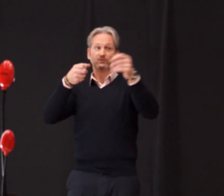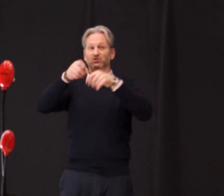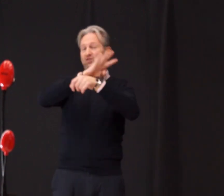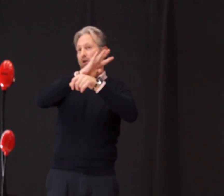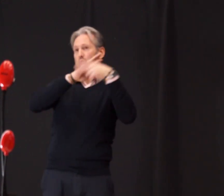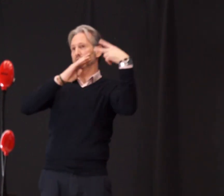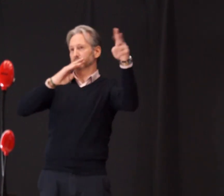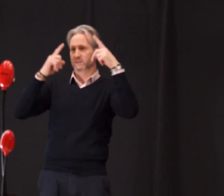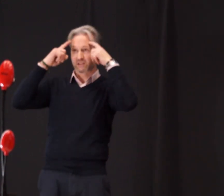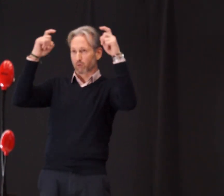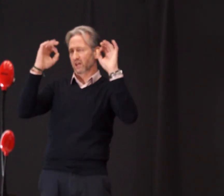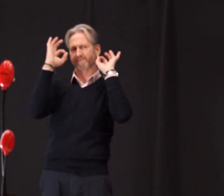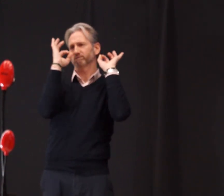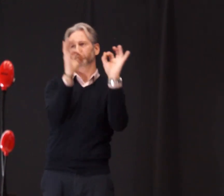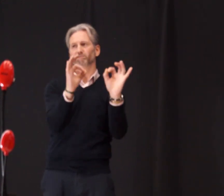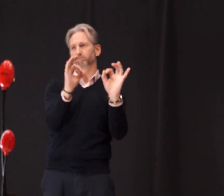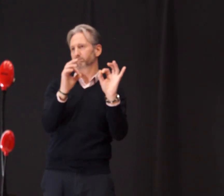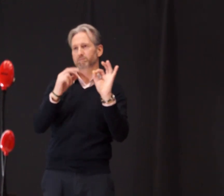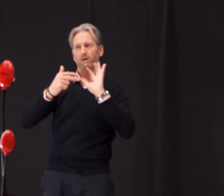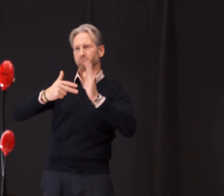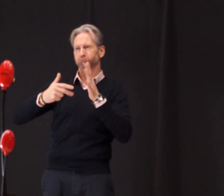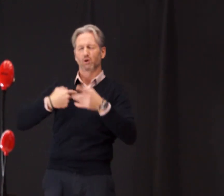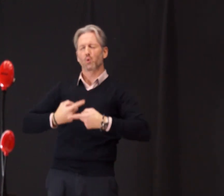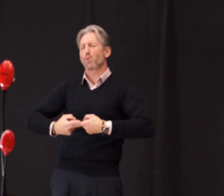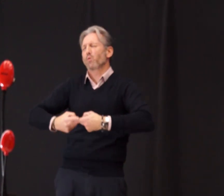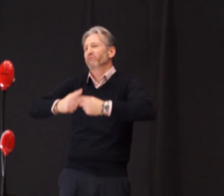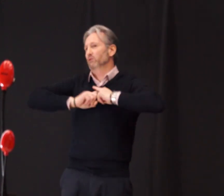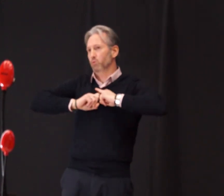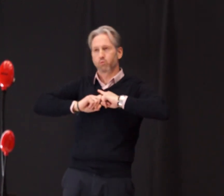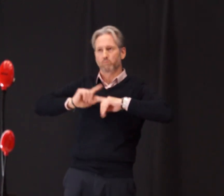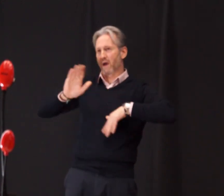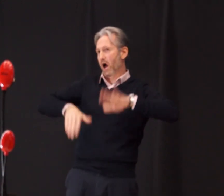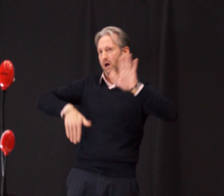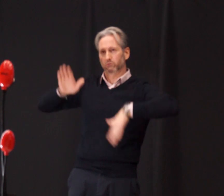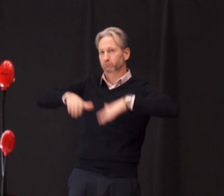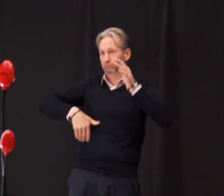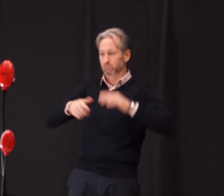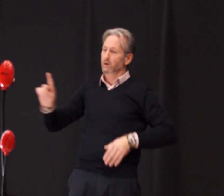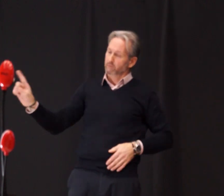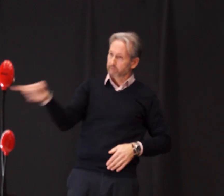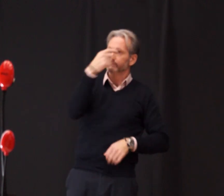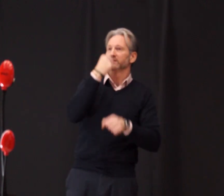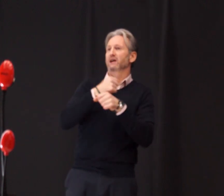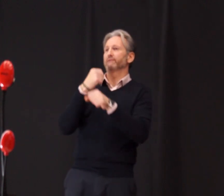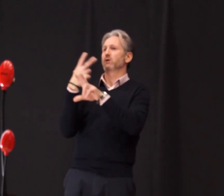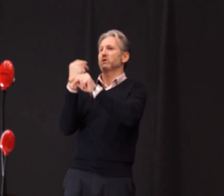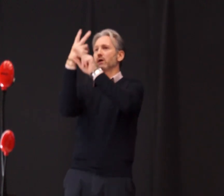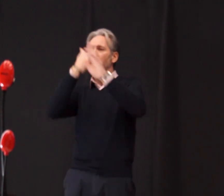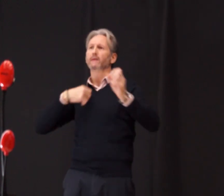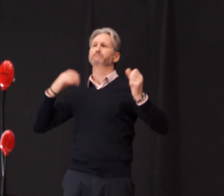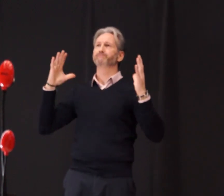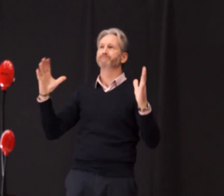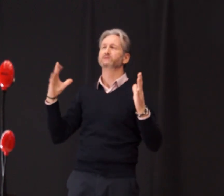Et là, on parle de la LS vidéo. C'est un peu ce que moi, je suis fortement convaincu que la langue des signes vidéo est une langue